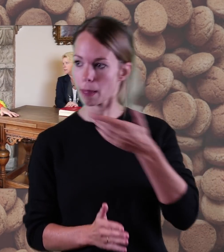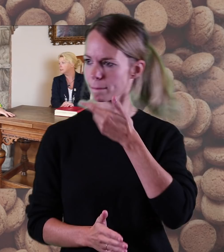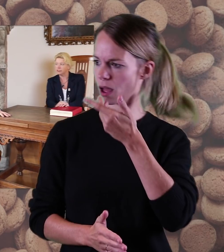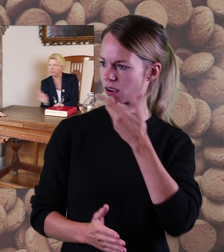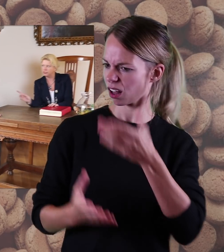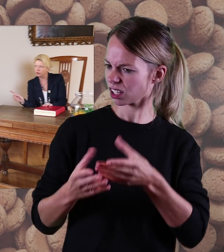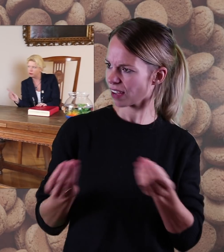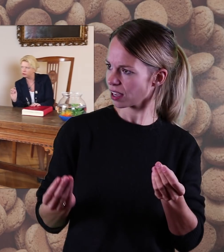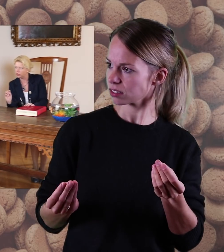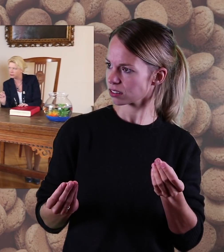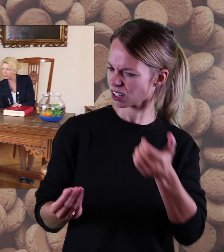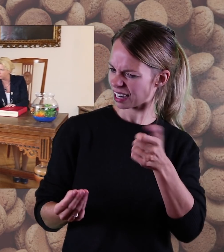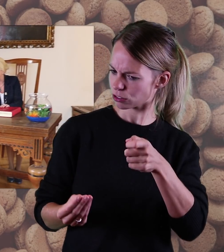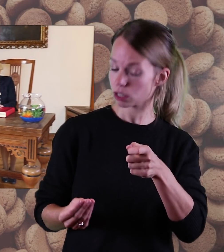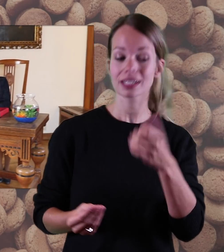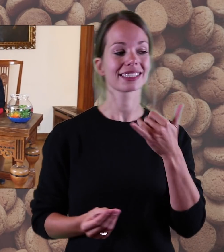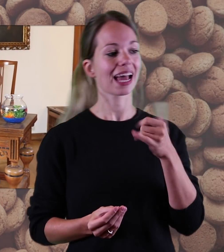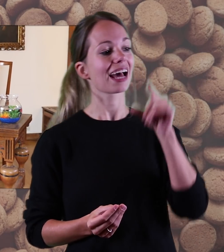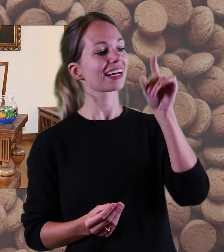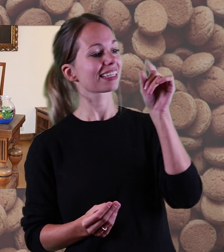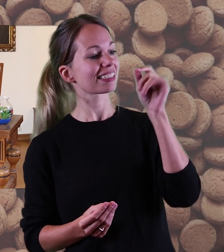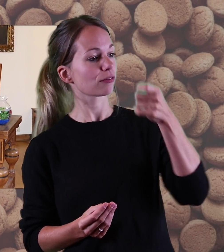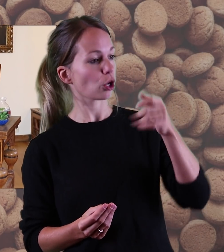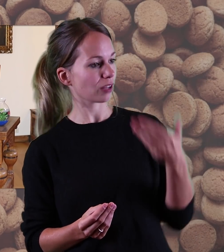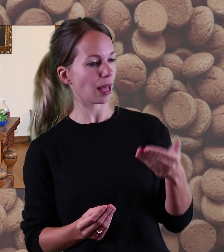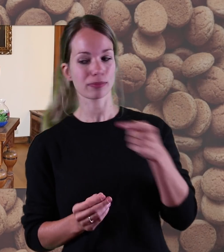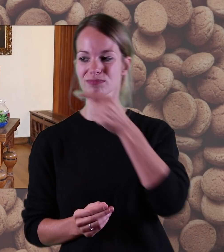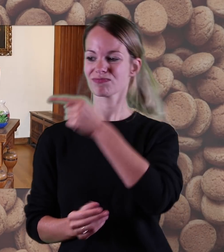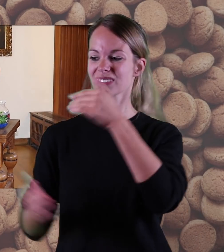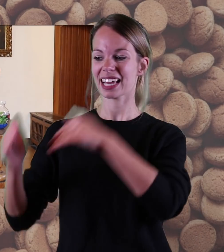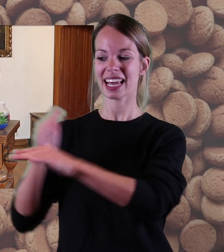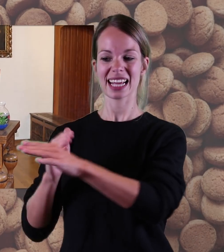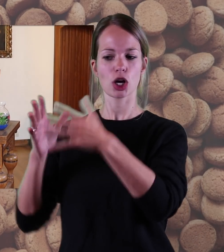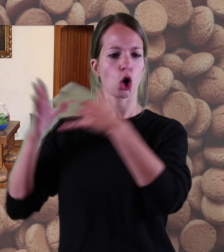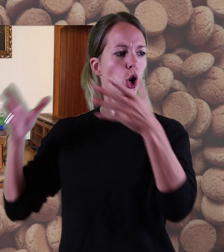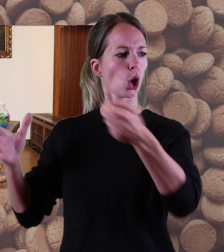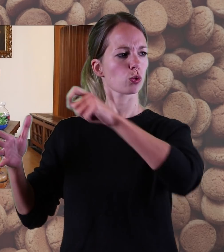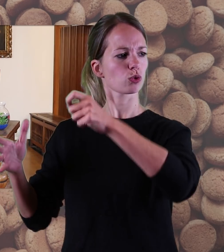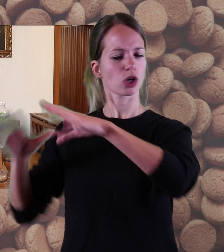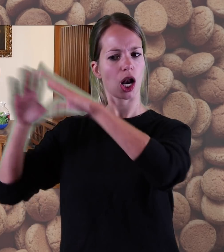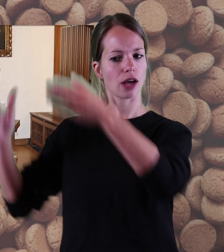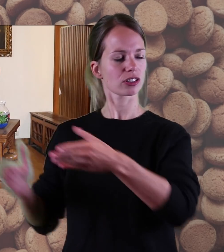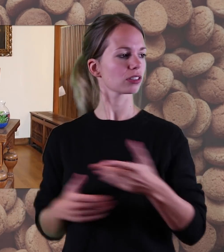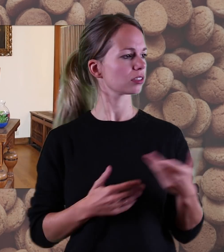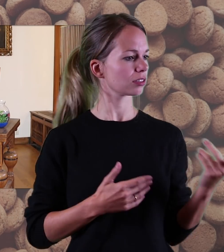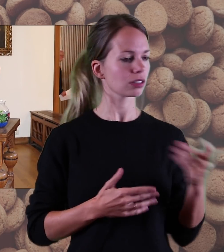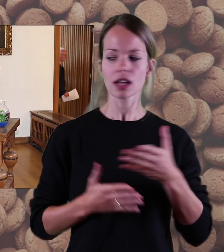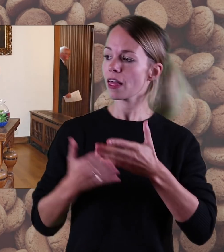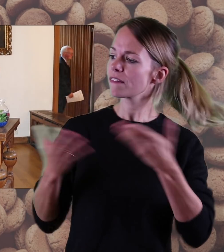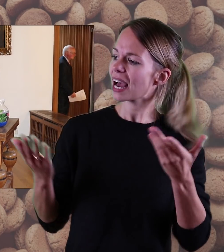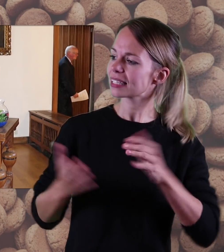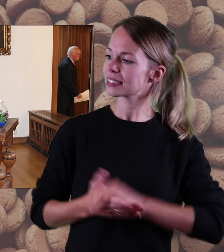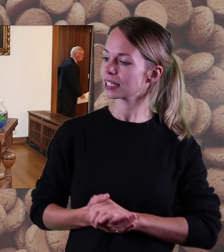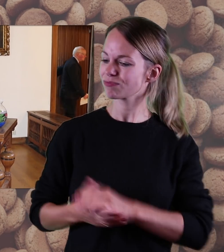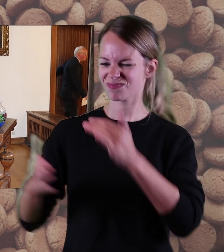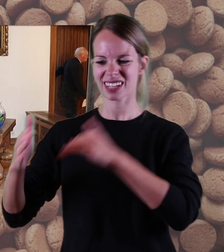kwijt, zo'n kleine sleutel? Ja, daarom hebben we ook nog een reserve sleutel, maar die zit in de grote kluis. Oh, in die grote... En waar is die grote kluis dan? Die